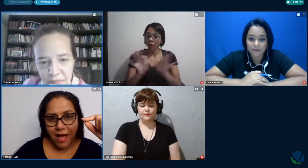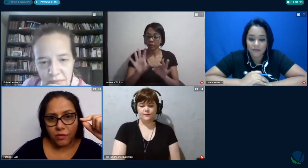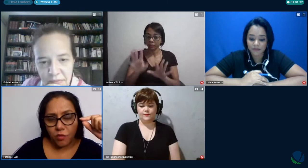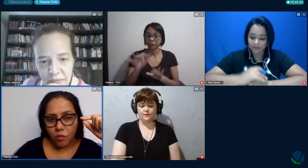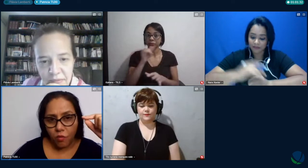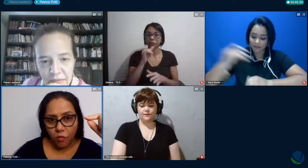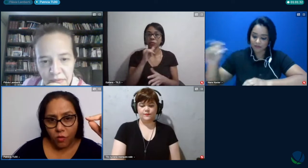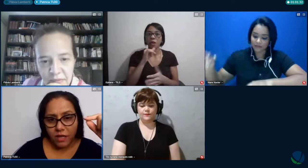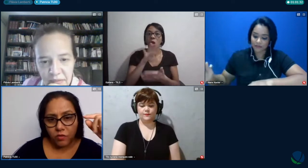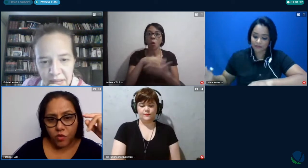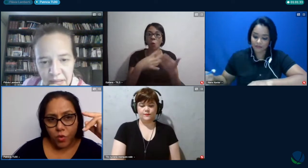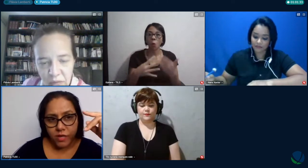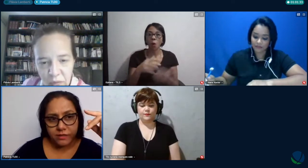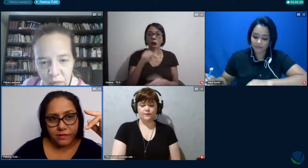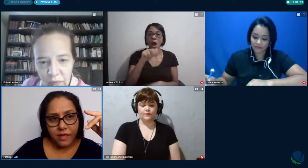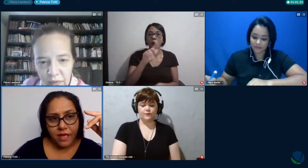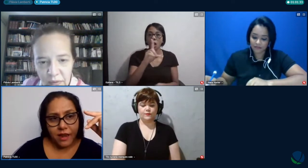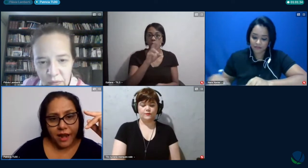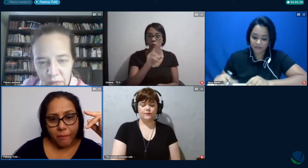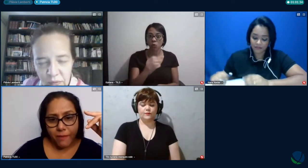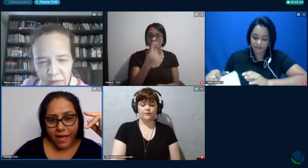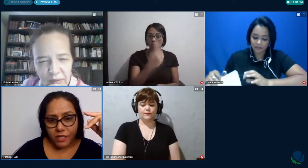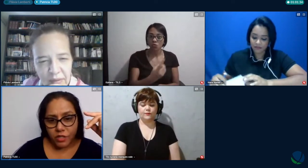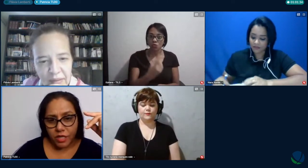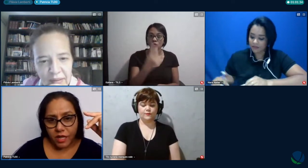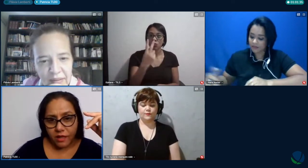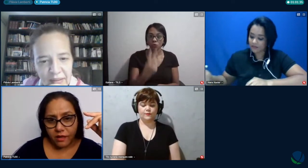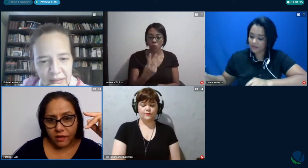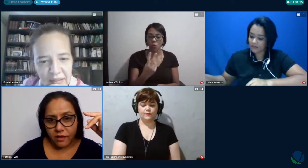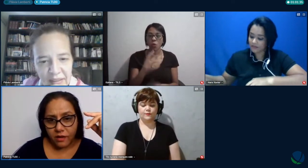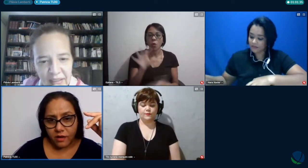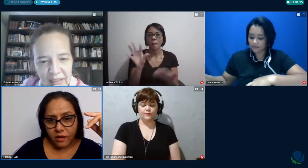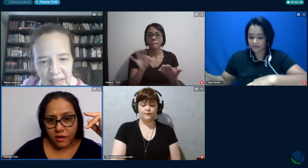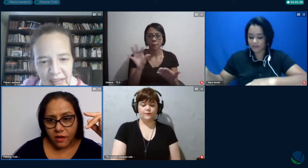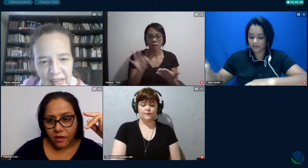de quadro 1 e 2 na página...